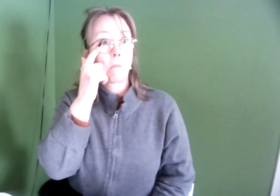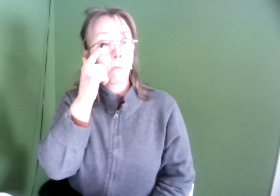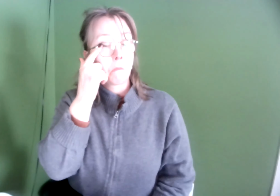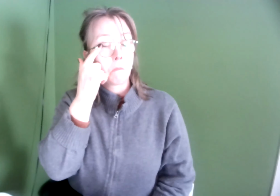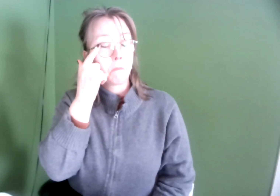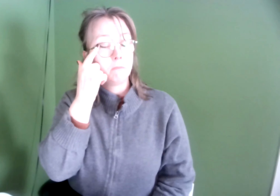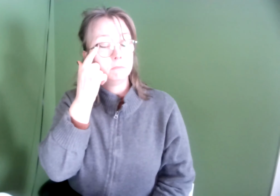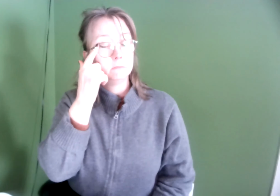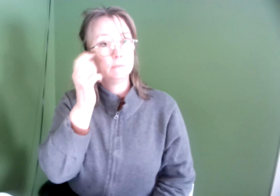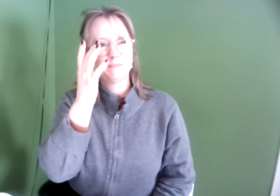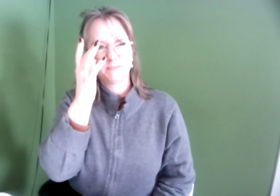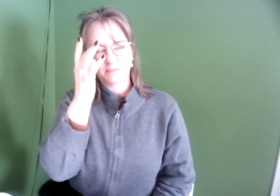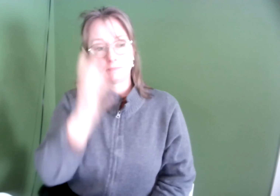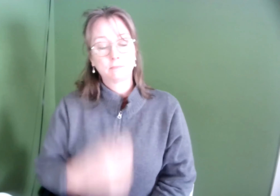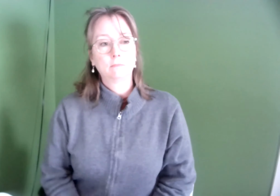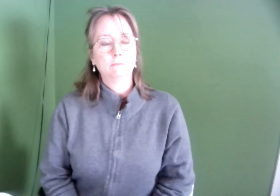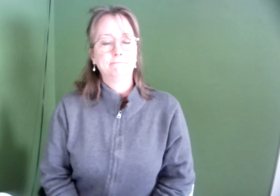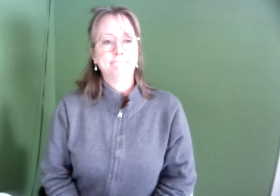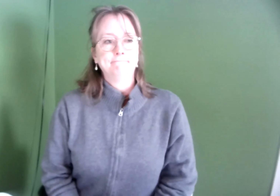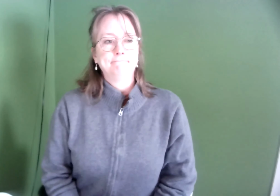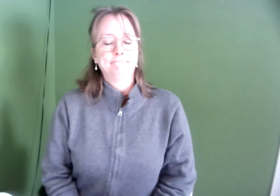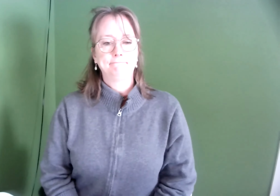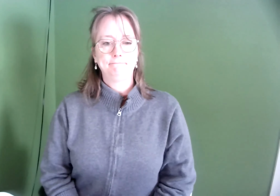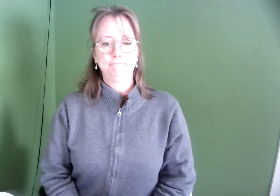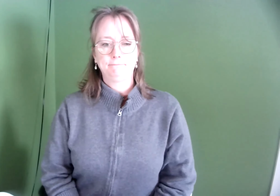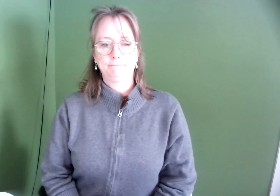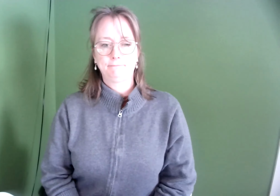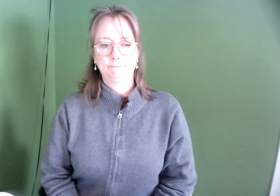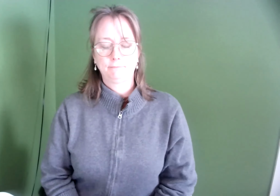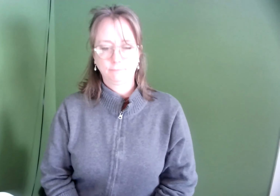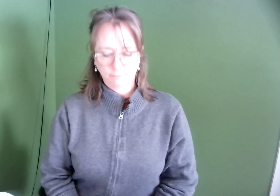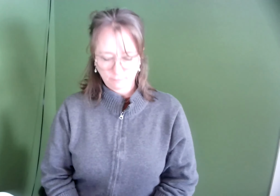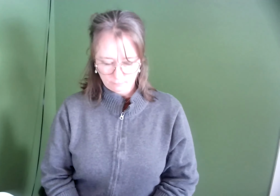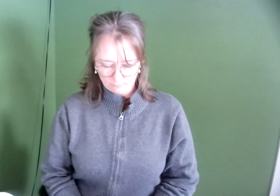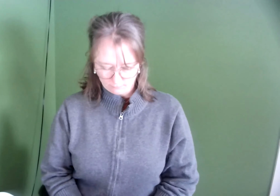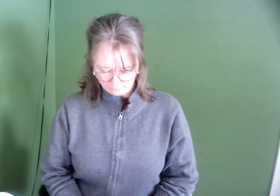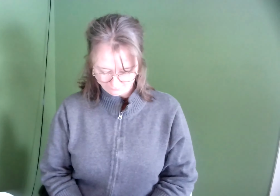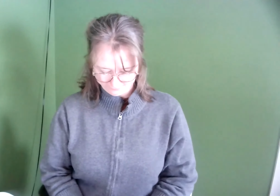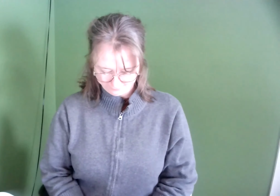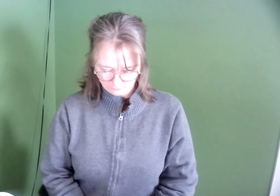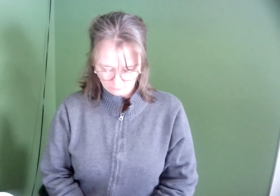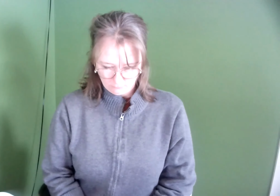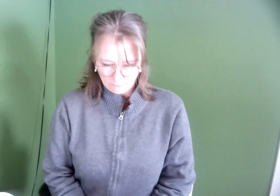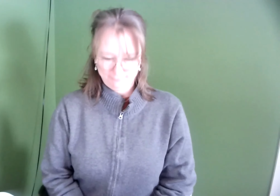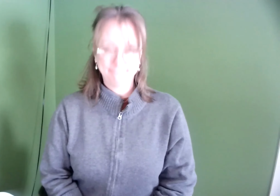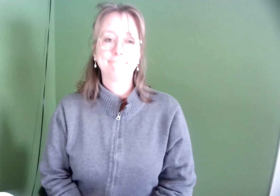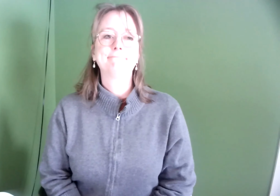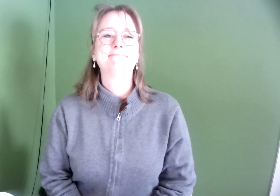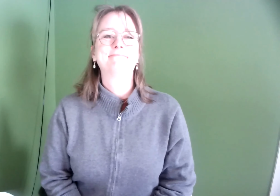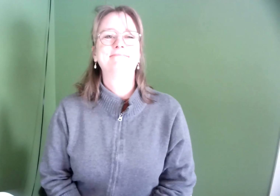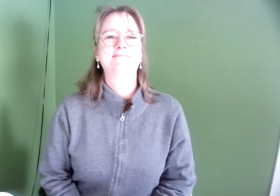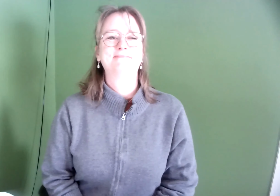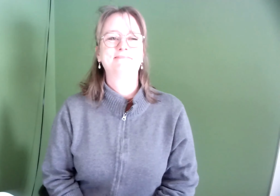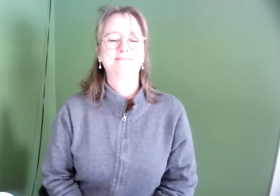vamos a hablar en la hoja de datos, estamos anotando pues todos los pensamientos del día de hoy, pues si tenemos dos